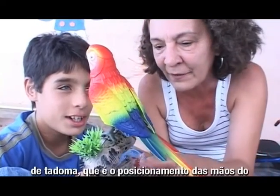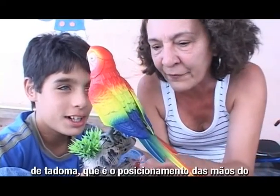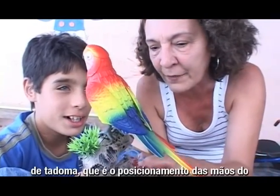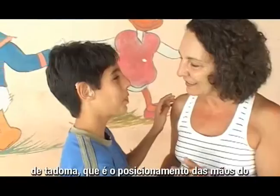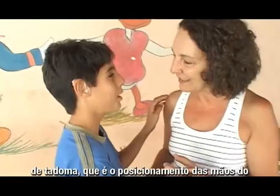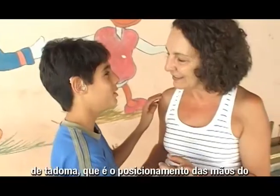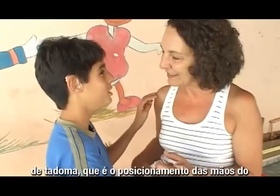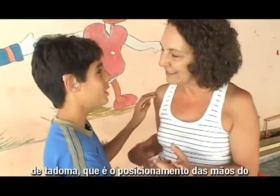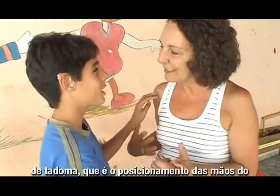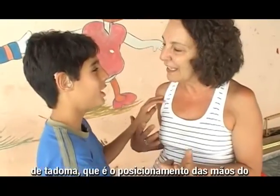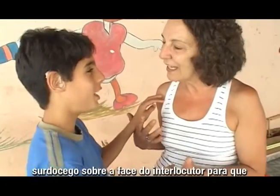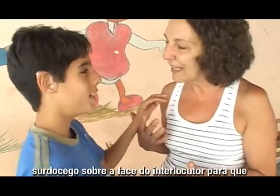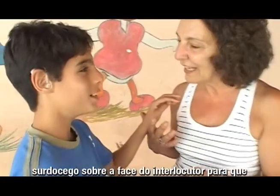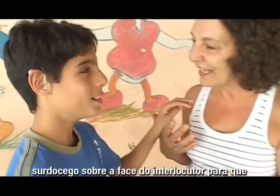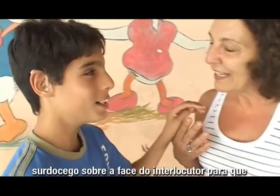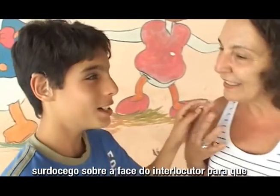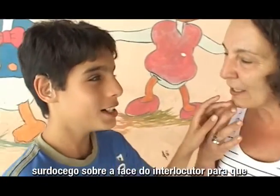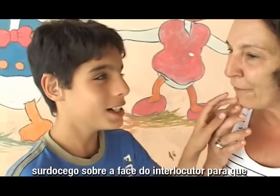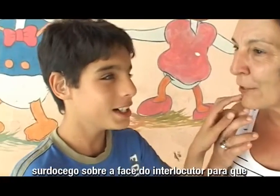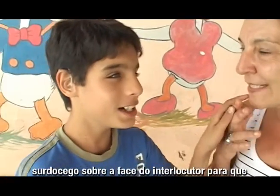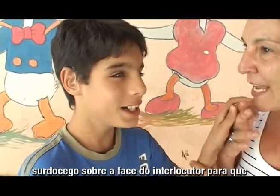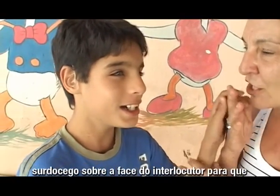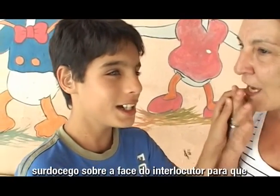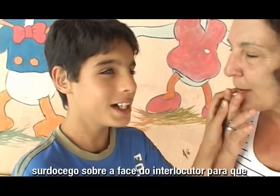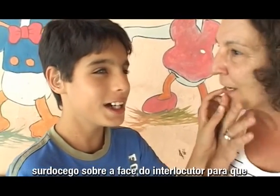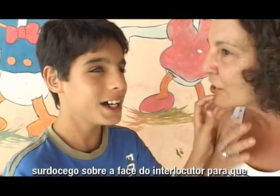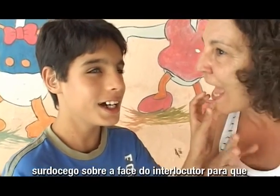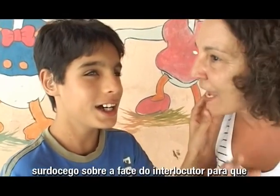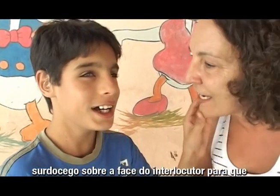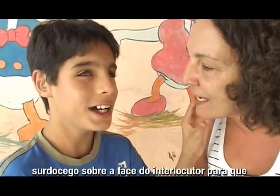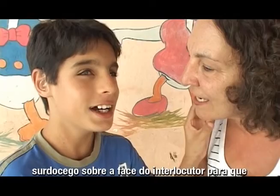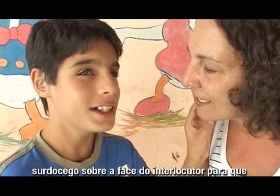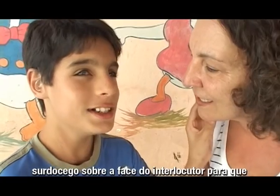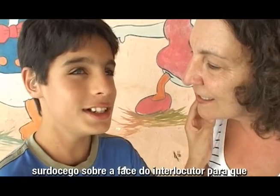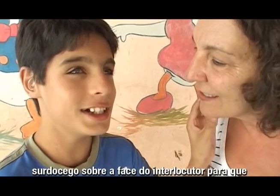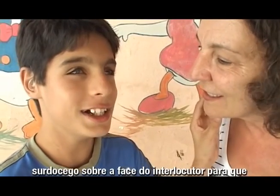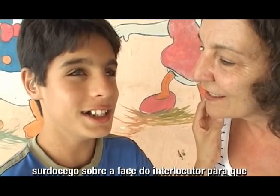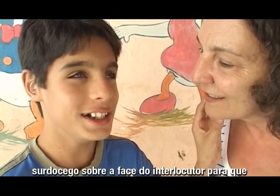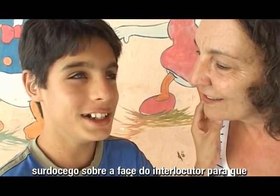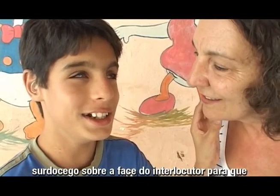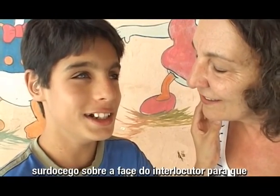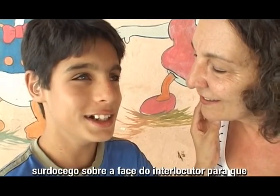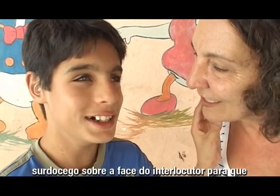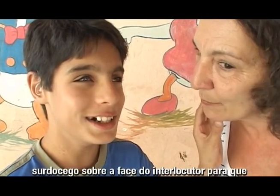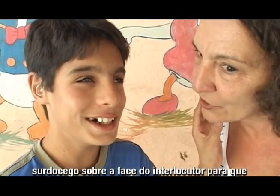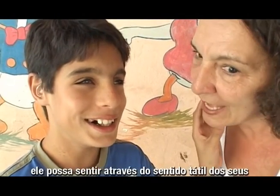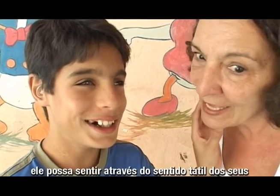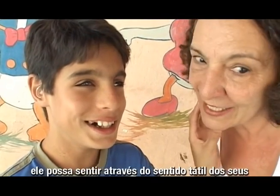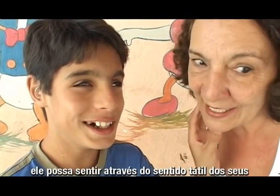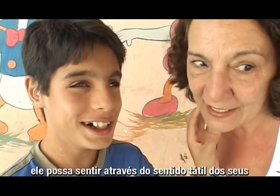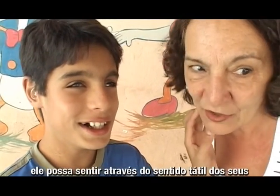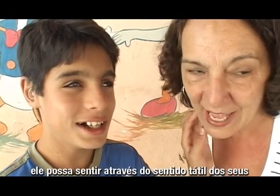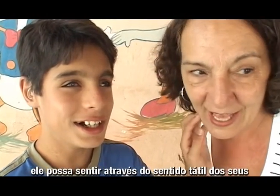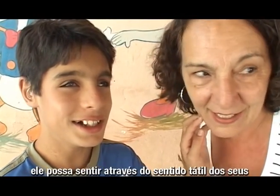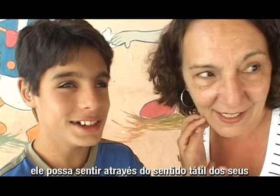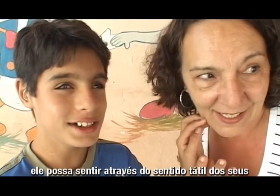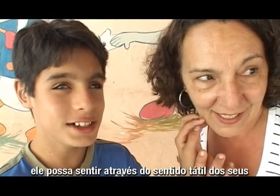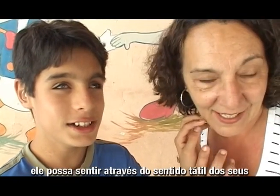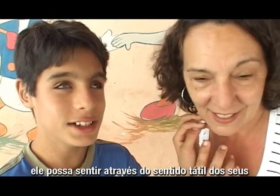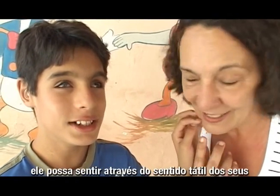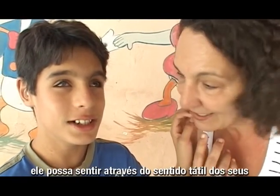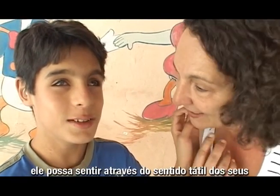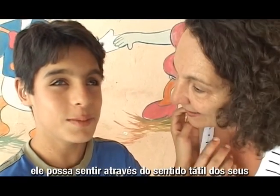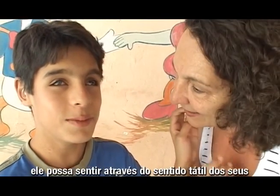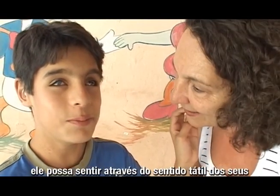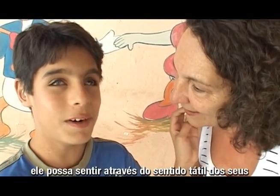posicionamento das mãos do surdo cego sobre a face do interlocutor para que ele possa